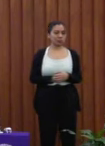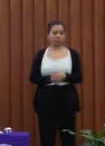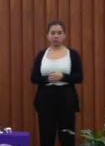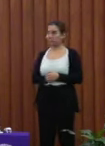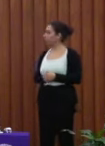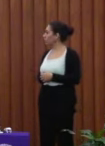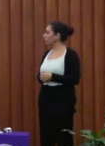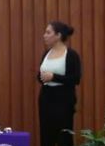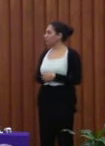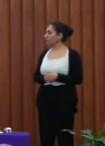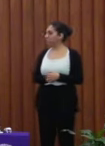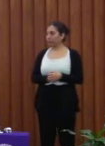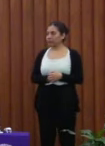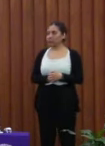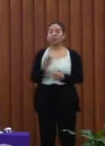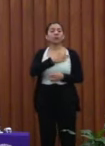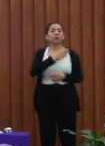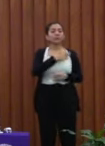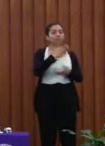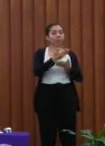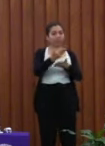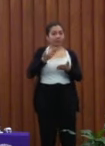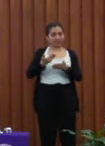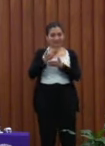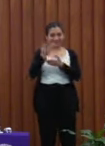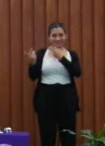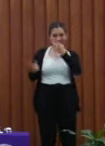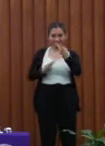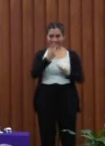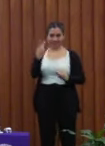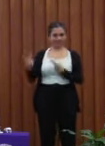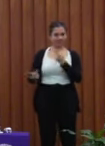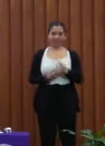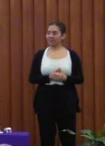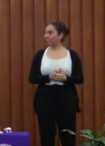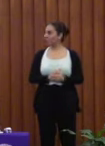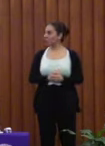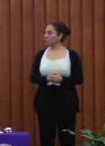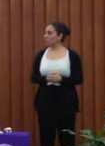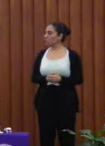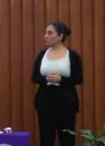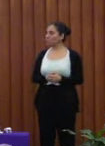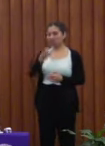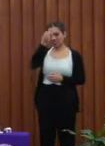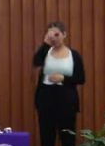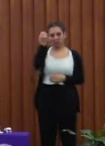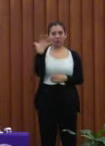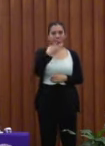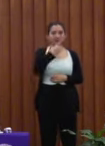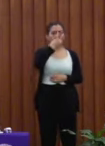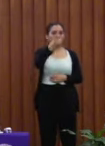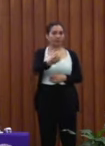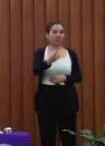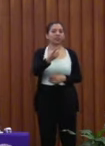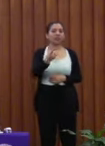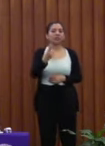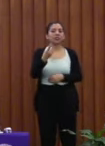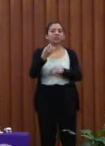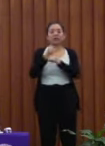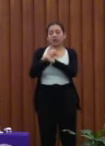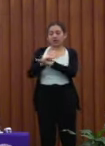Sí. Perdón, antes de que, de que pregunten o participen, se me olvidó mencionarles que el informe